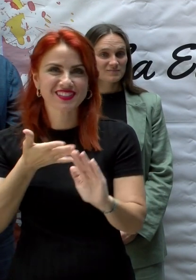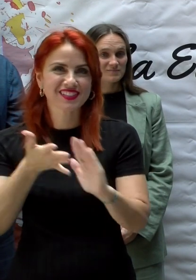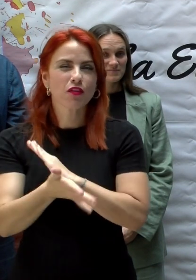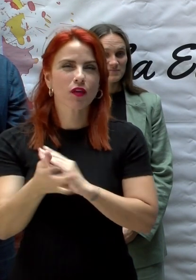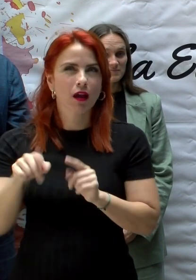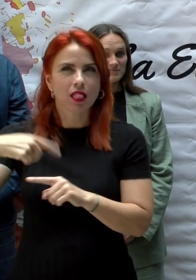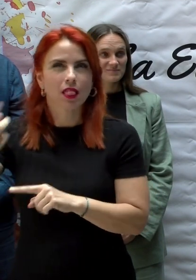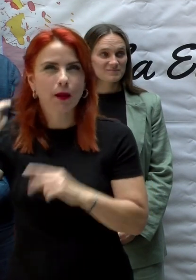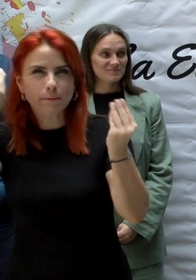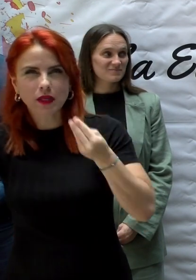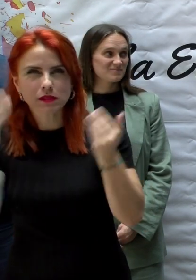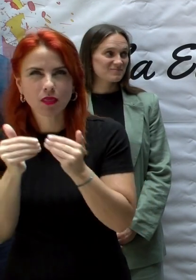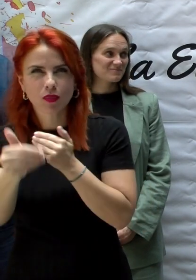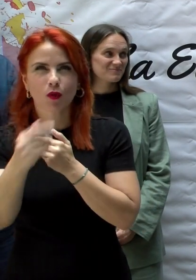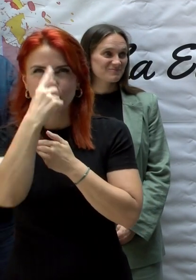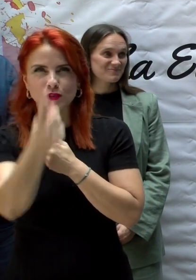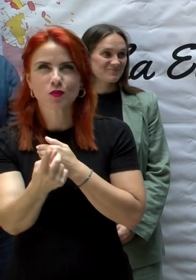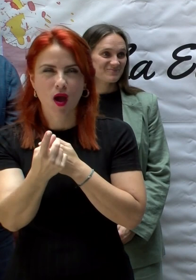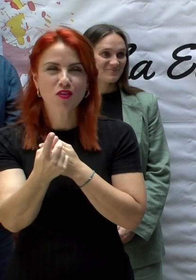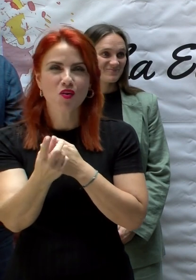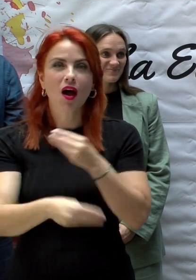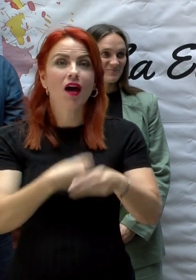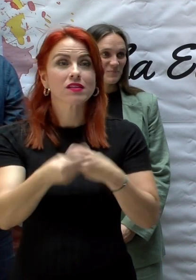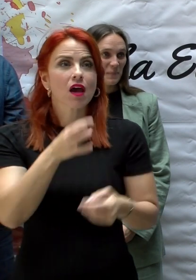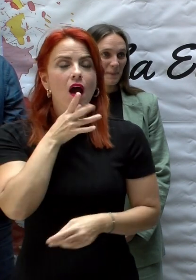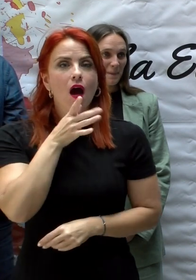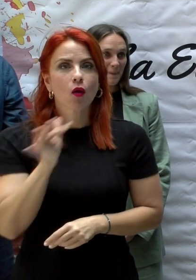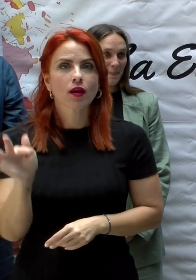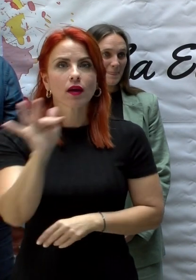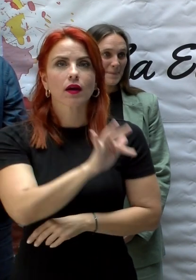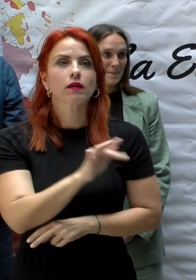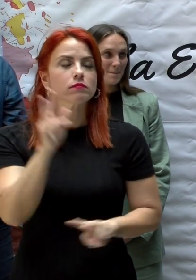pensando en el siguiente. Ahora vamos a pasar